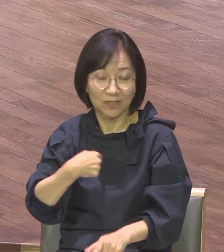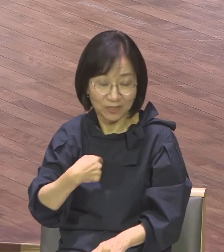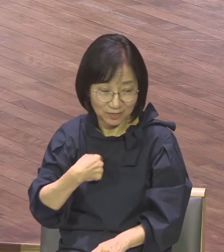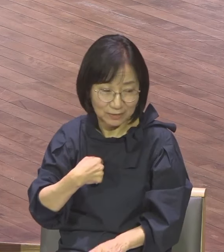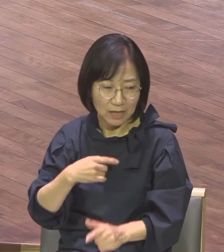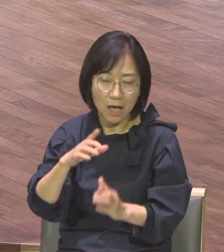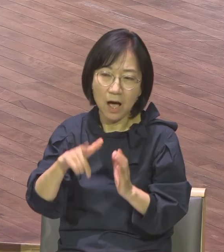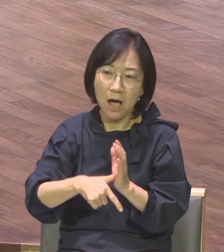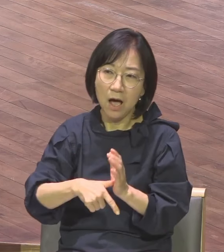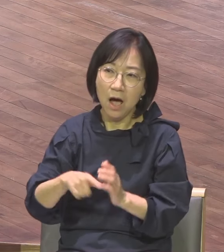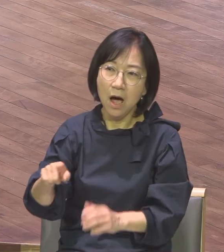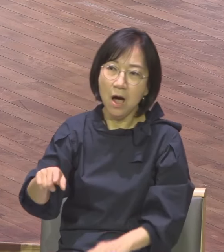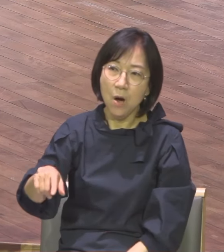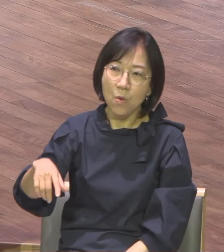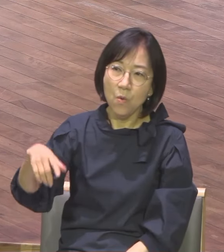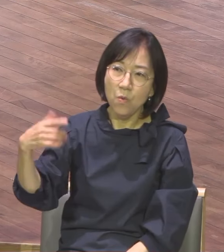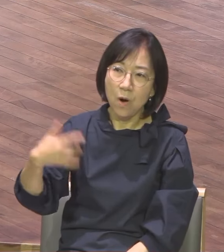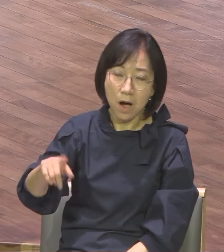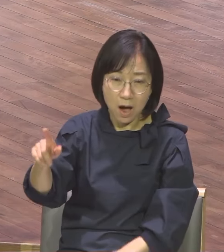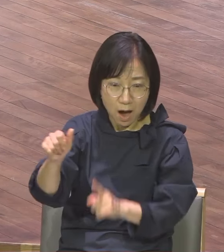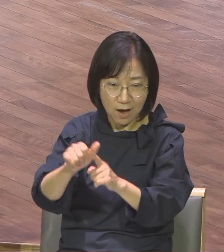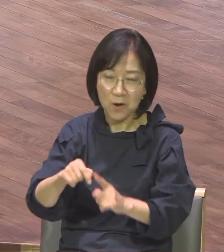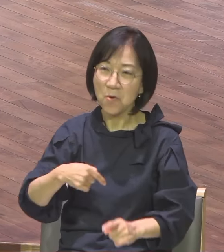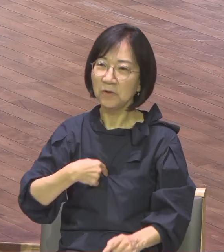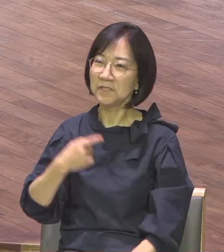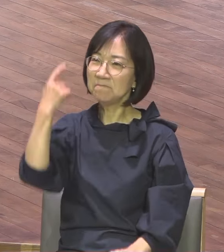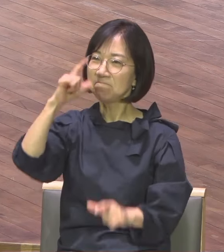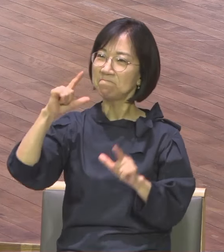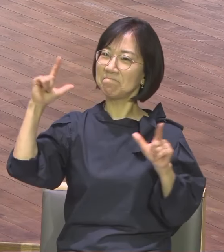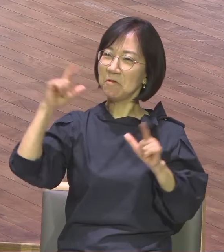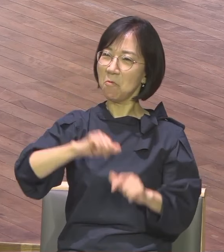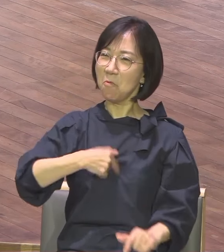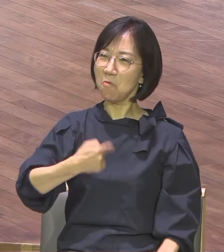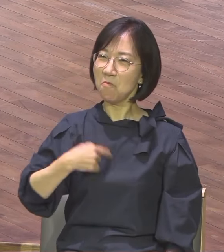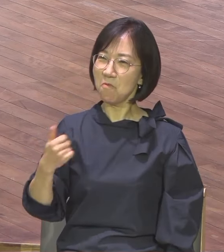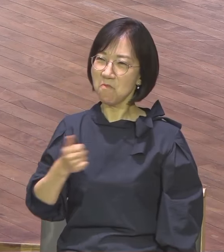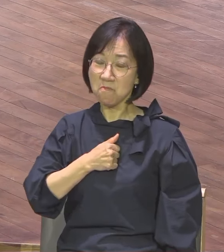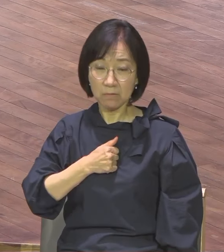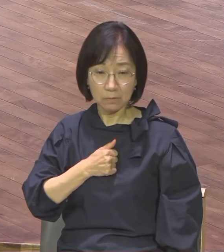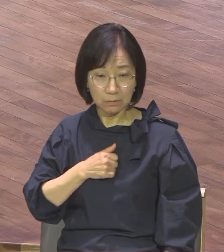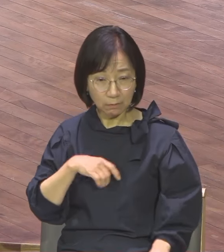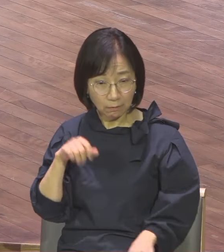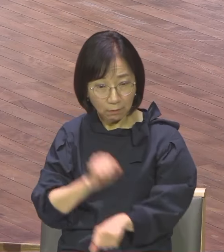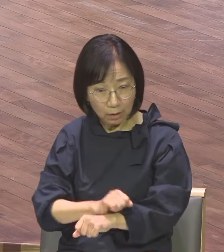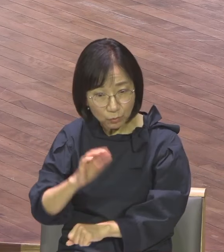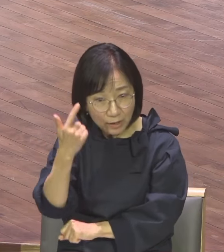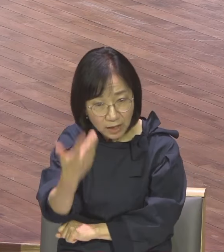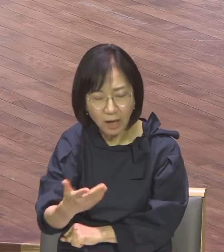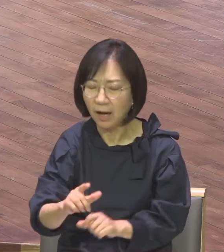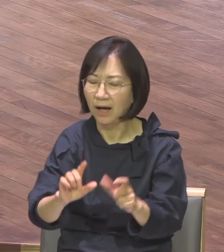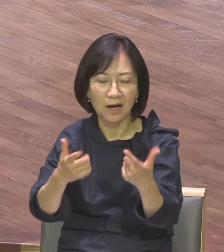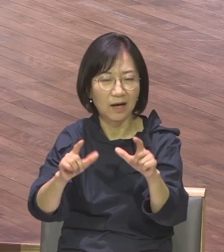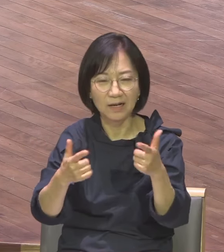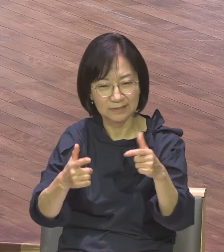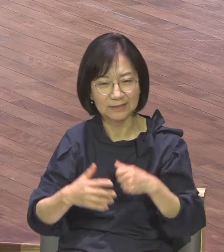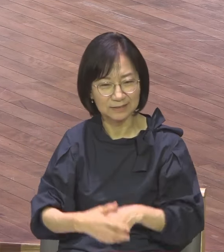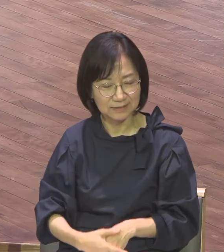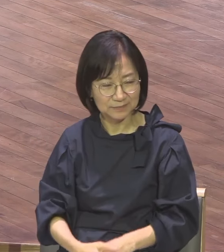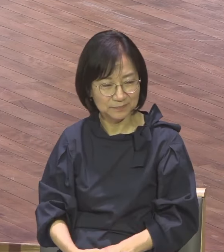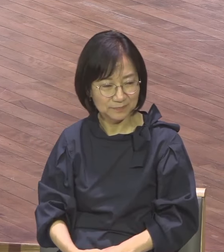그럼 마이클 조던이 잘해서 지원자 잘한다고 됩니까? 아니지요. 그 당시에 시카고